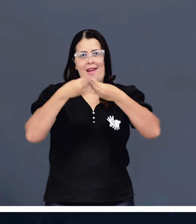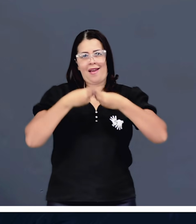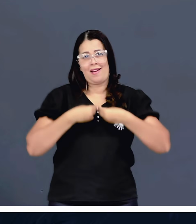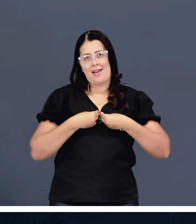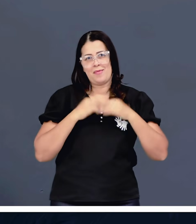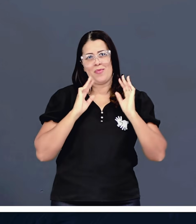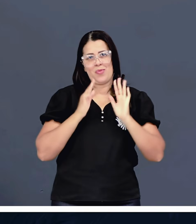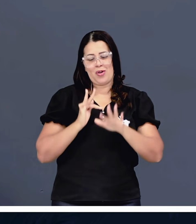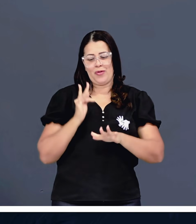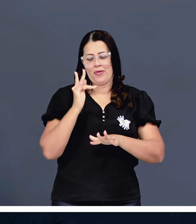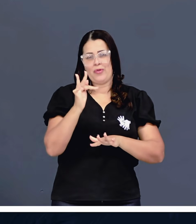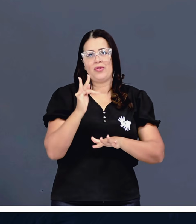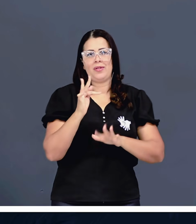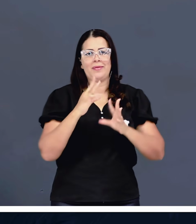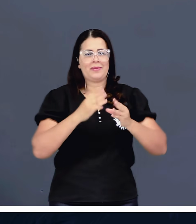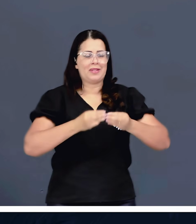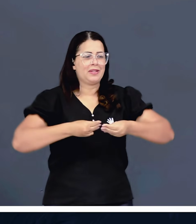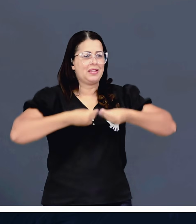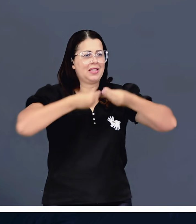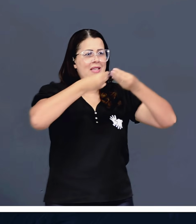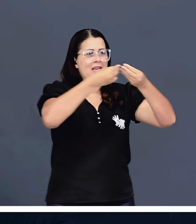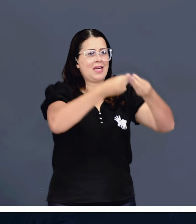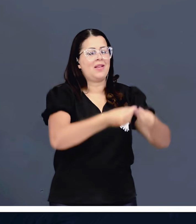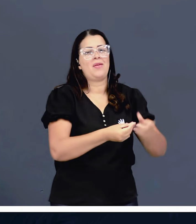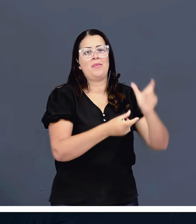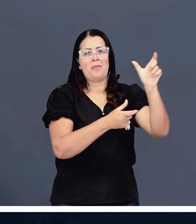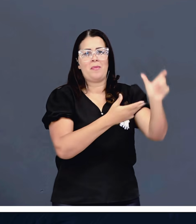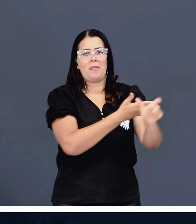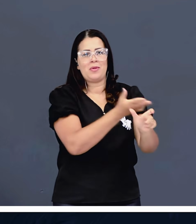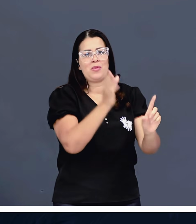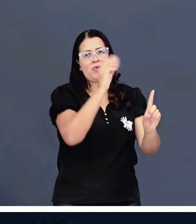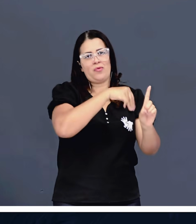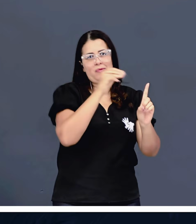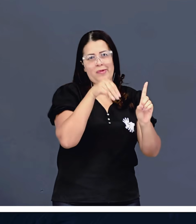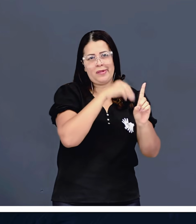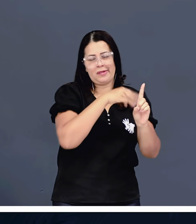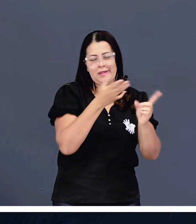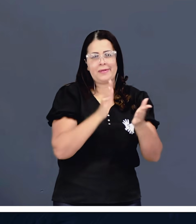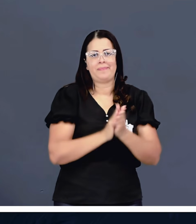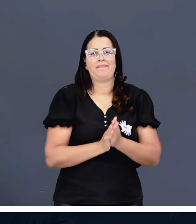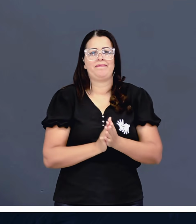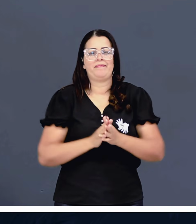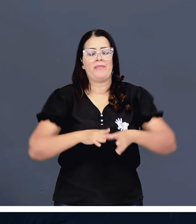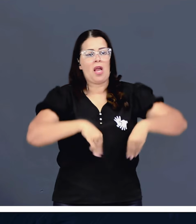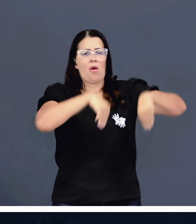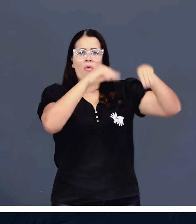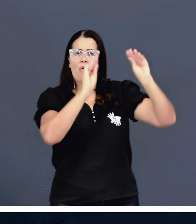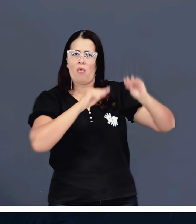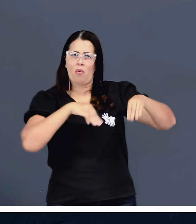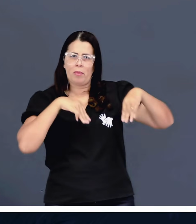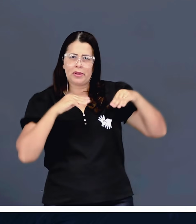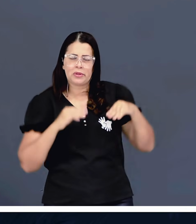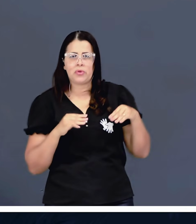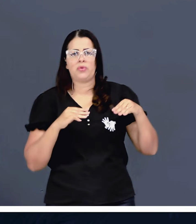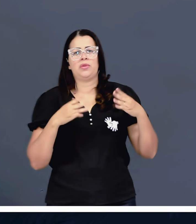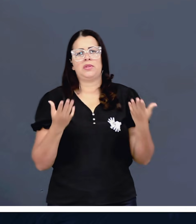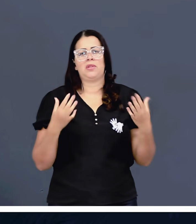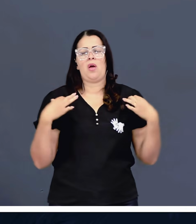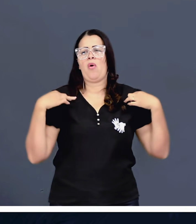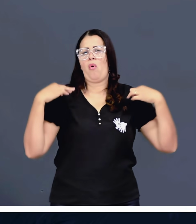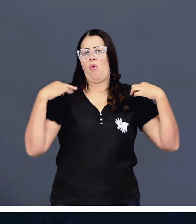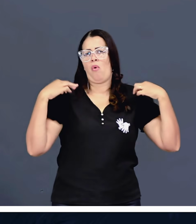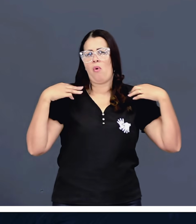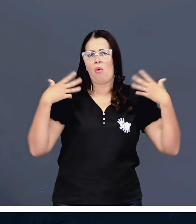nós estaremos fazendo essa entrega de agasalhos. Edredons, cobertores, lençóis,